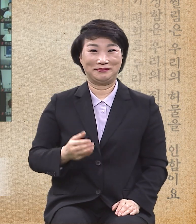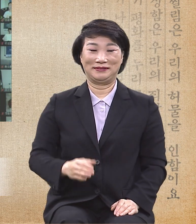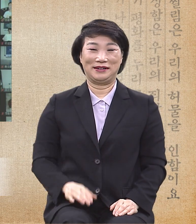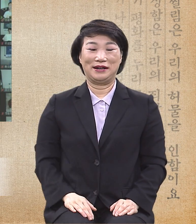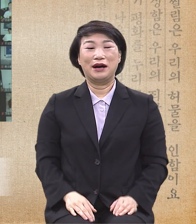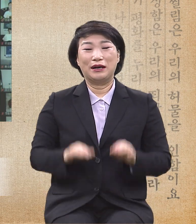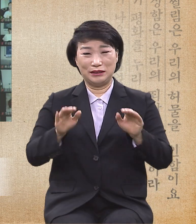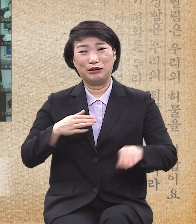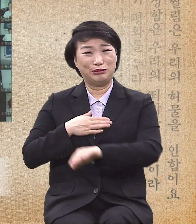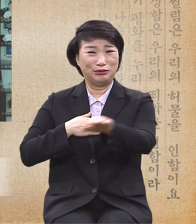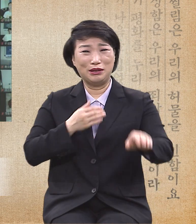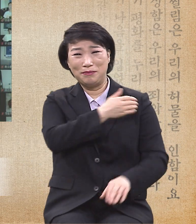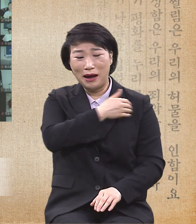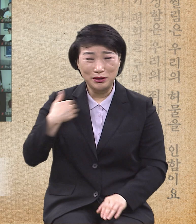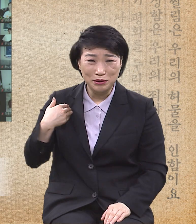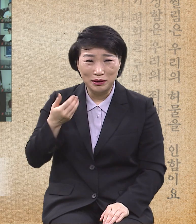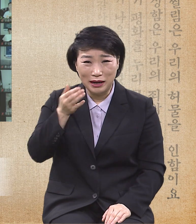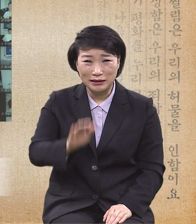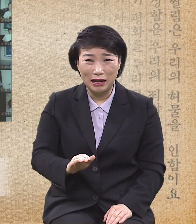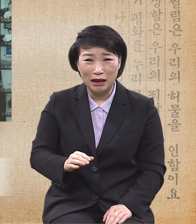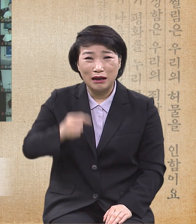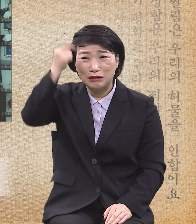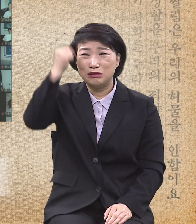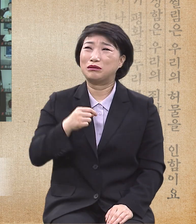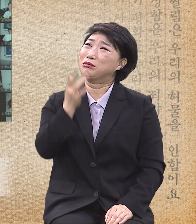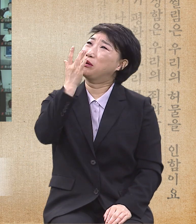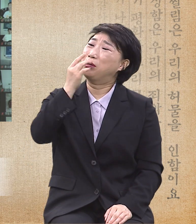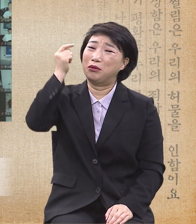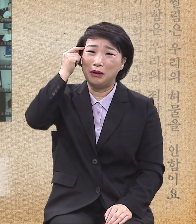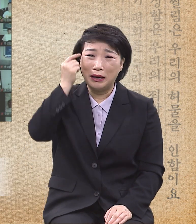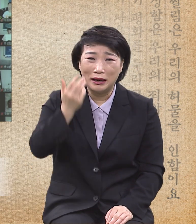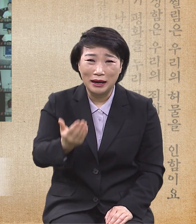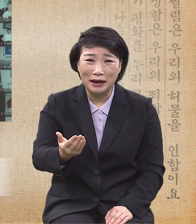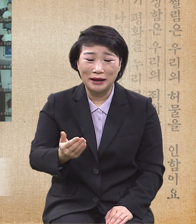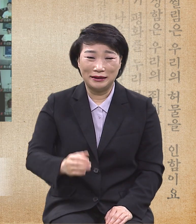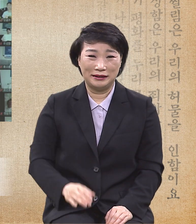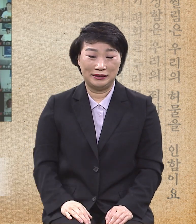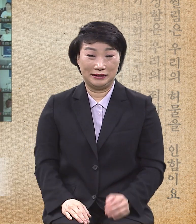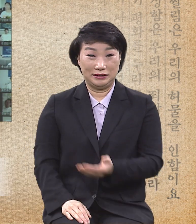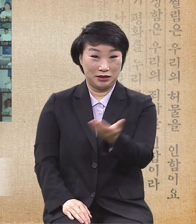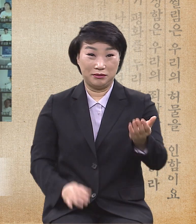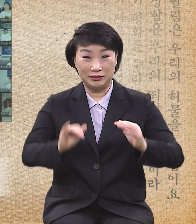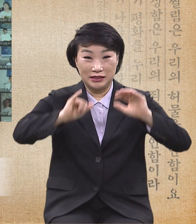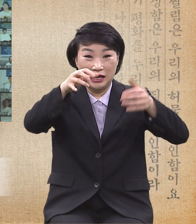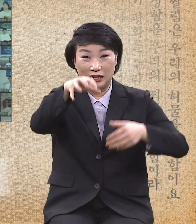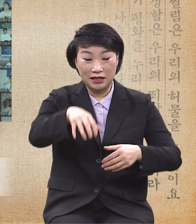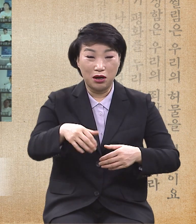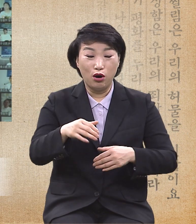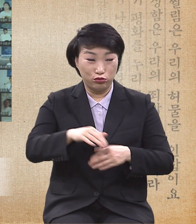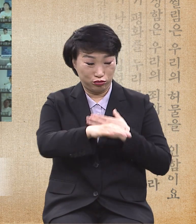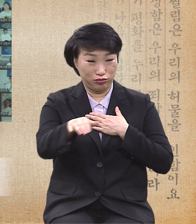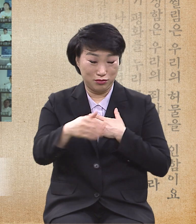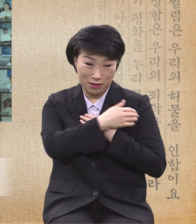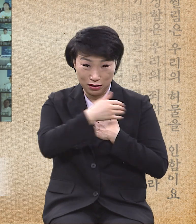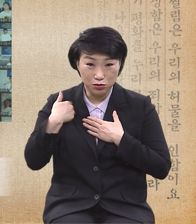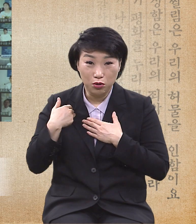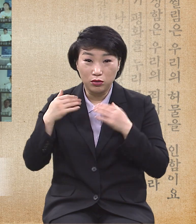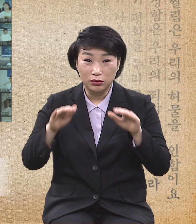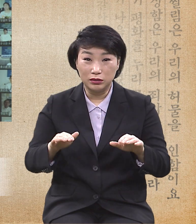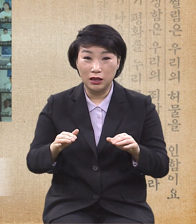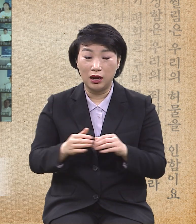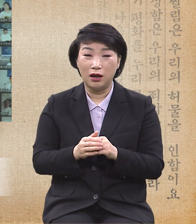왜 우리는 만족한데 만족을 못 누릴까? 응? 이 세상에서 만족한데 왜 만족을 못